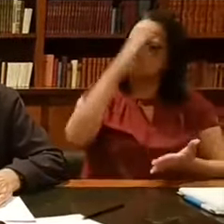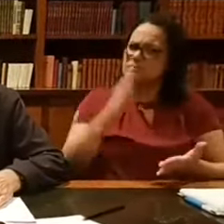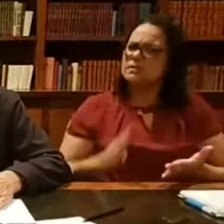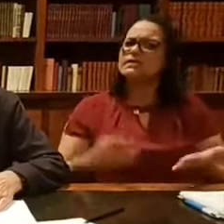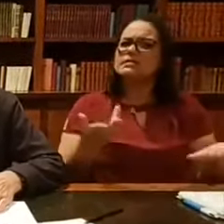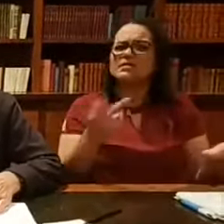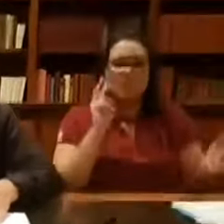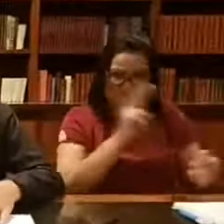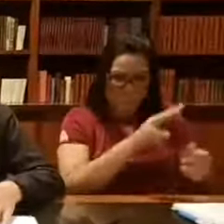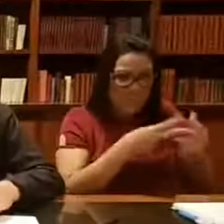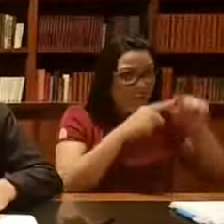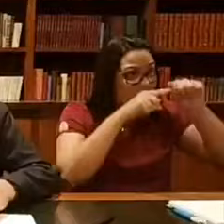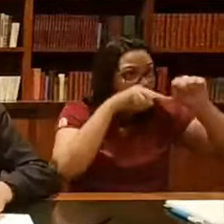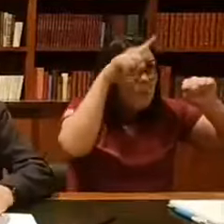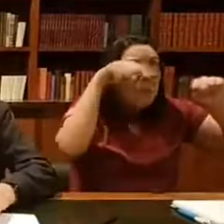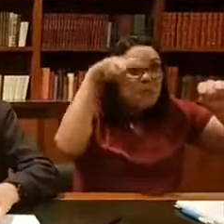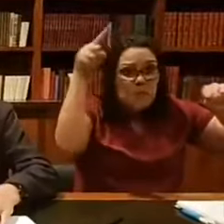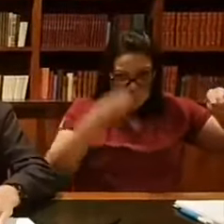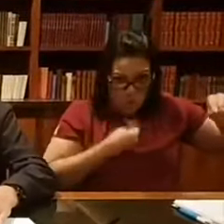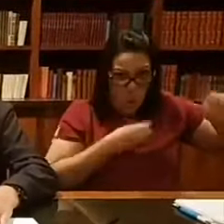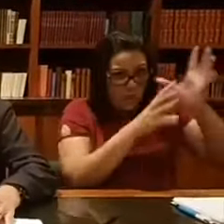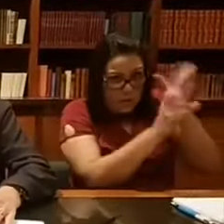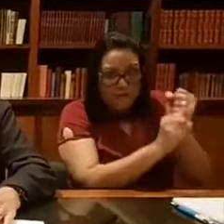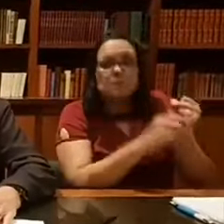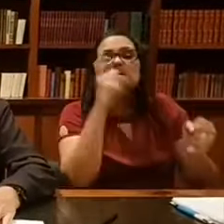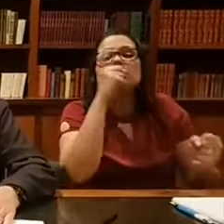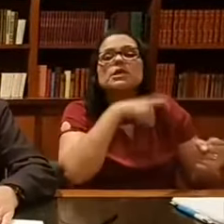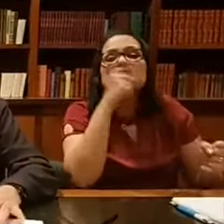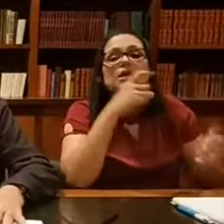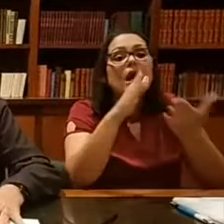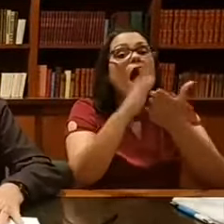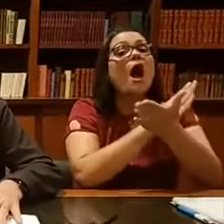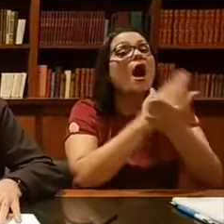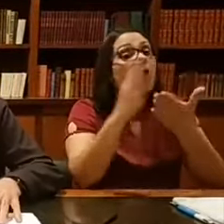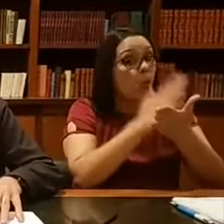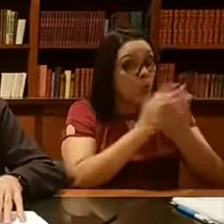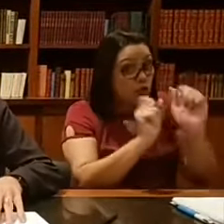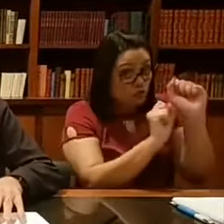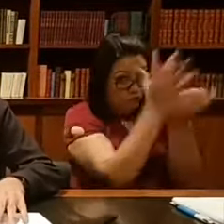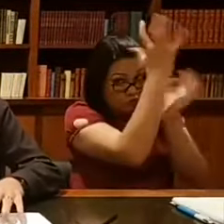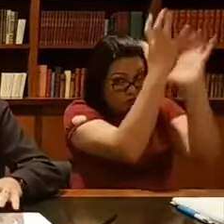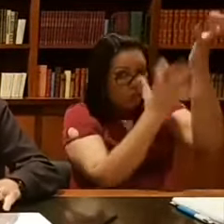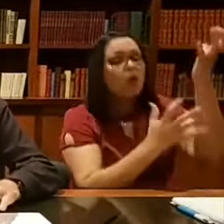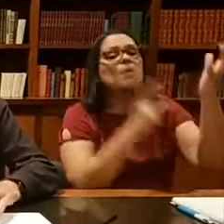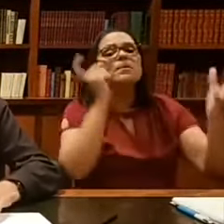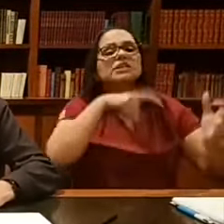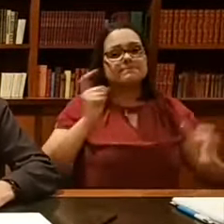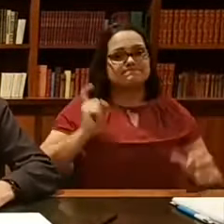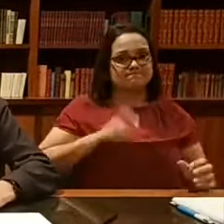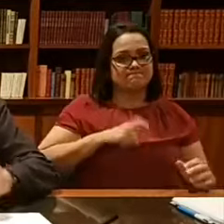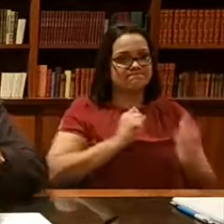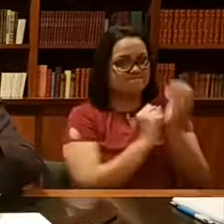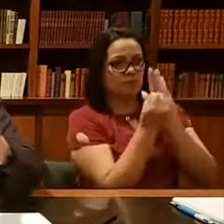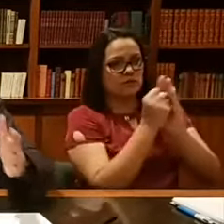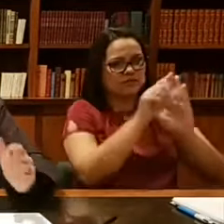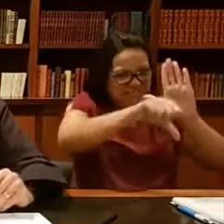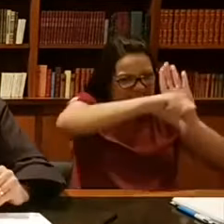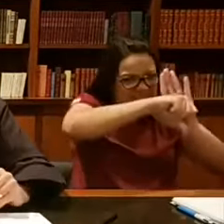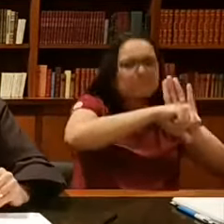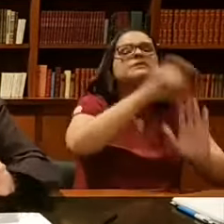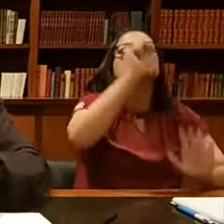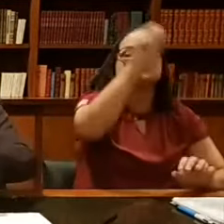números são mentirosos, sim. Alguns incêndios são criminosos, sim, também. Eu tenho as imagens aqui, deve ter visto,